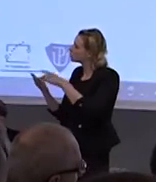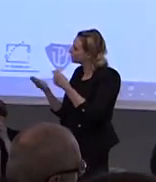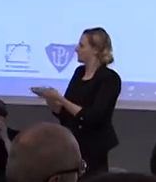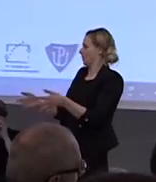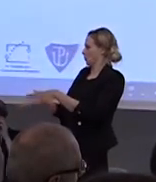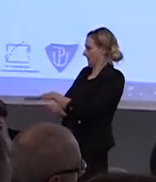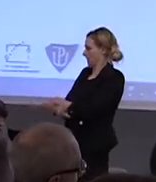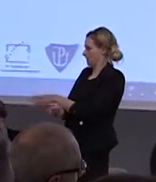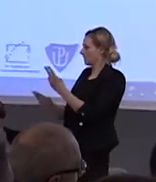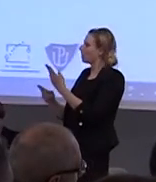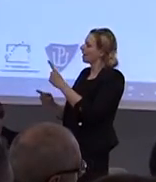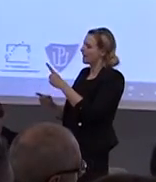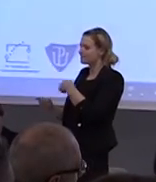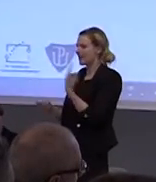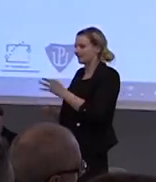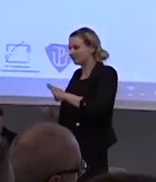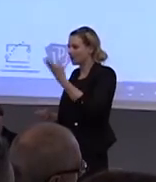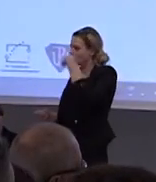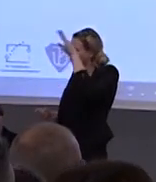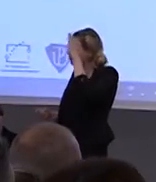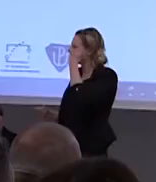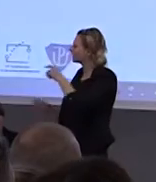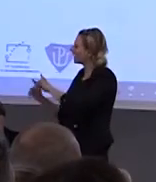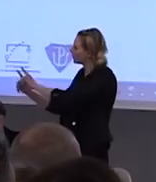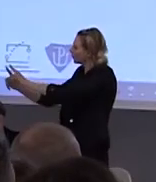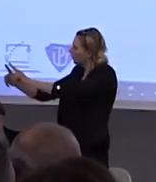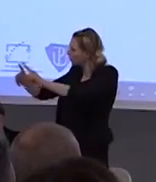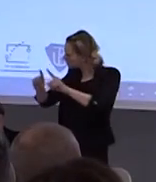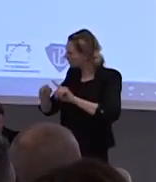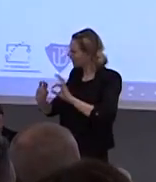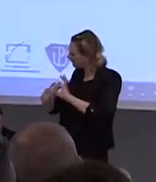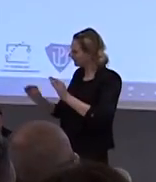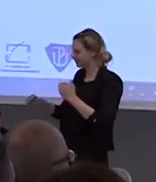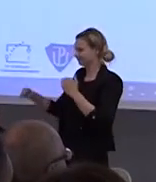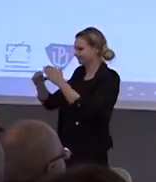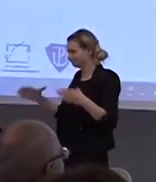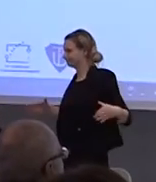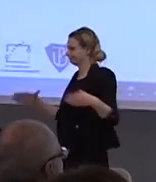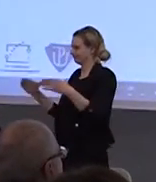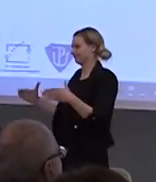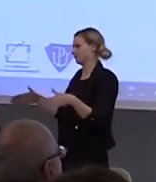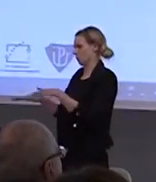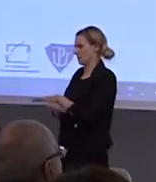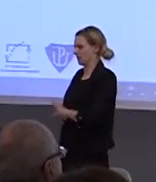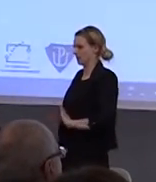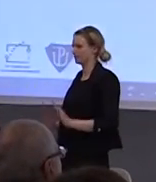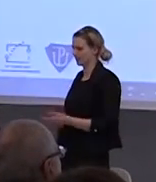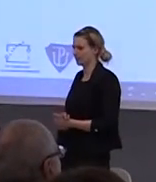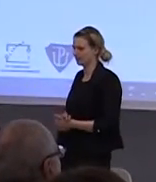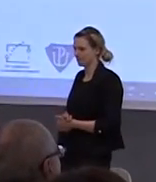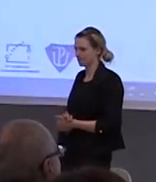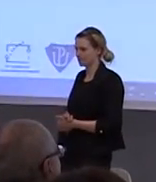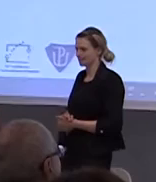I had planned to talk to you about a new guide that CSIE has produced to help schools become more